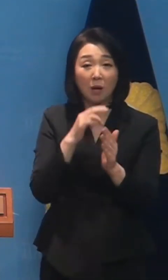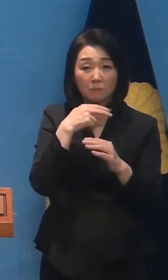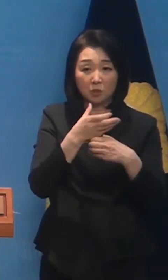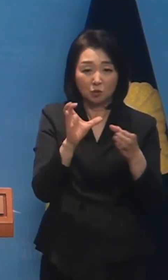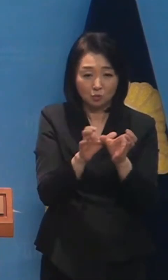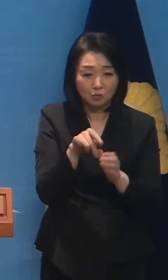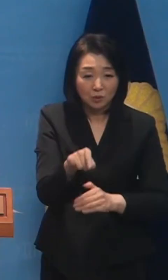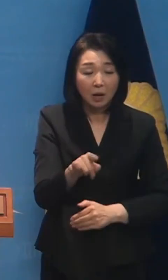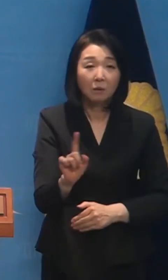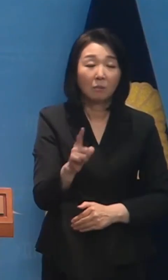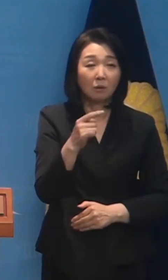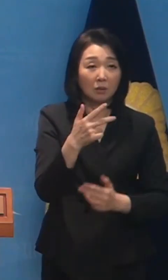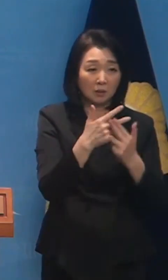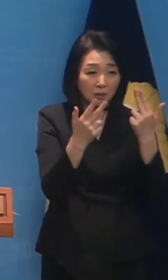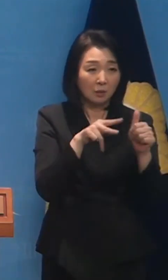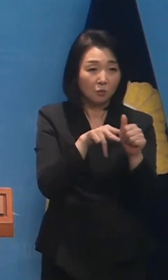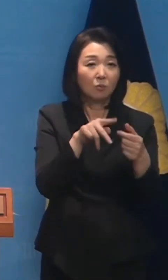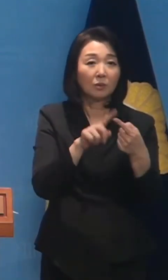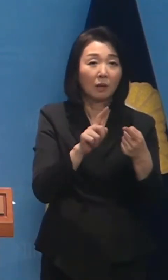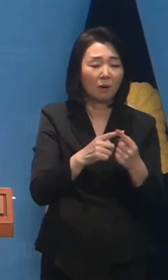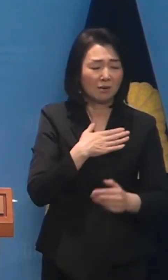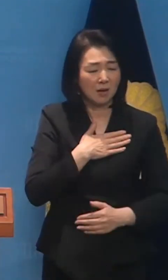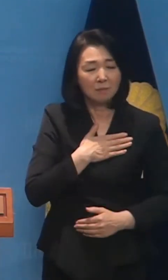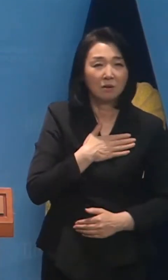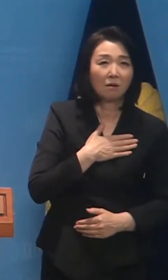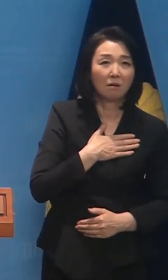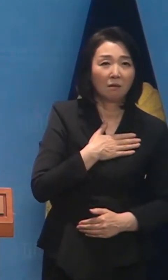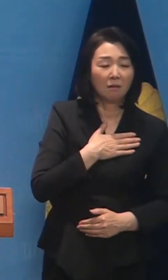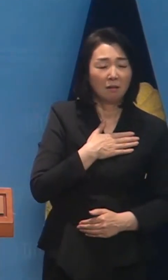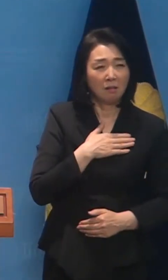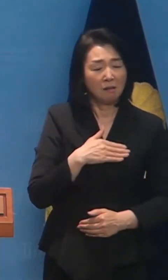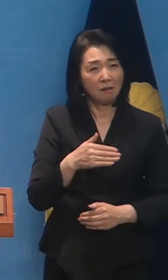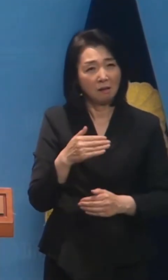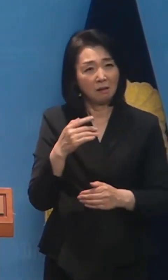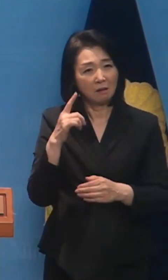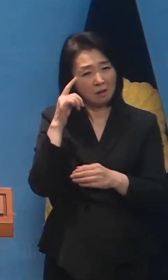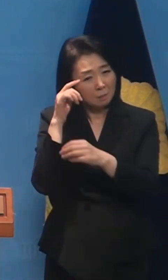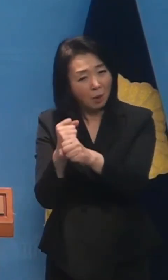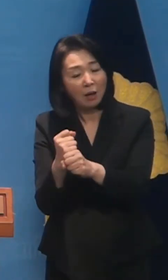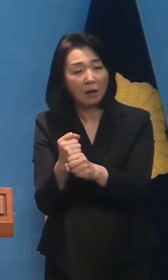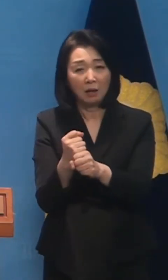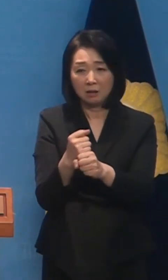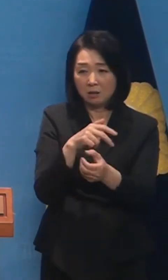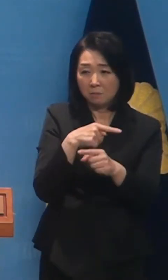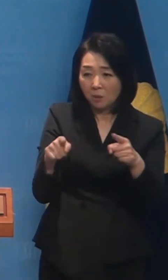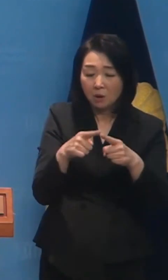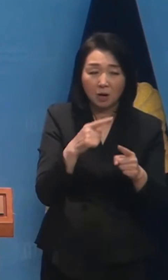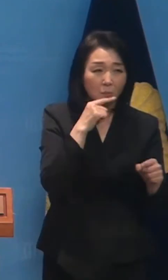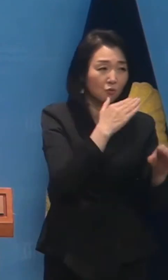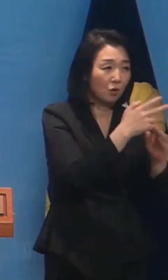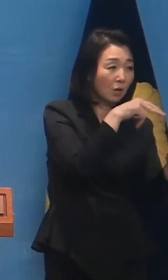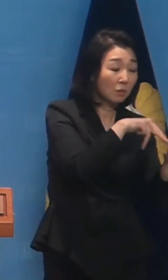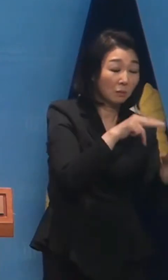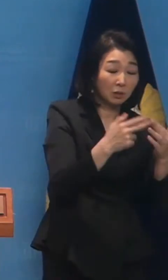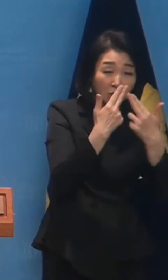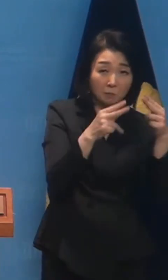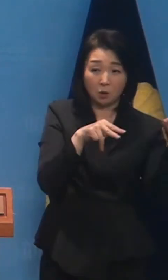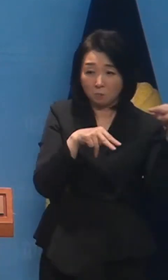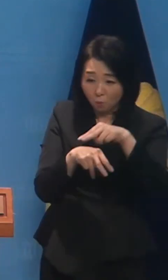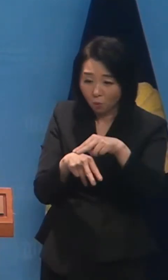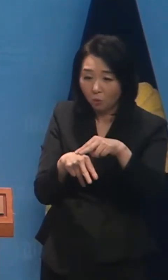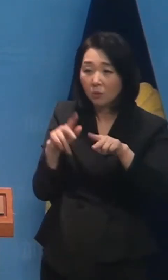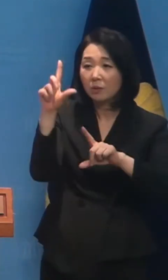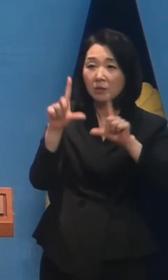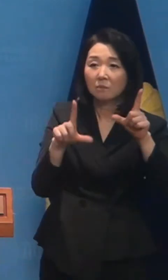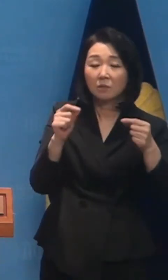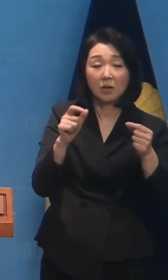이에 대해 이재명 후보에 대한 감정적이고 편향적인 평가, 북한의 시각에서 이재명 후보를 바라본 듯한